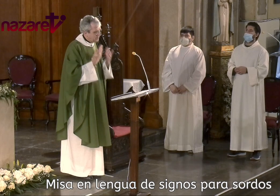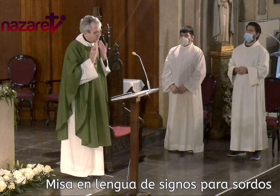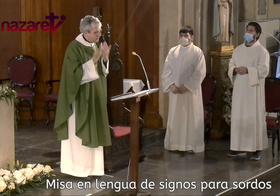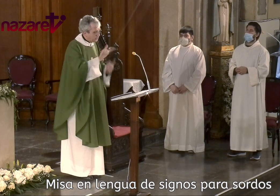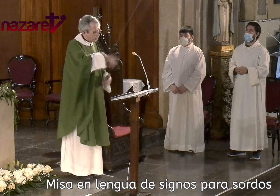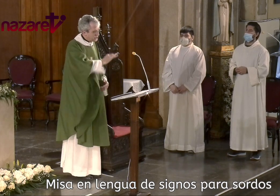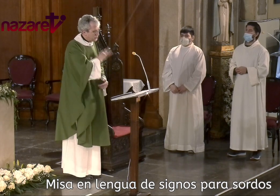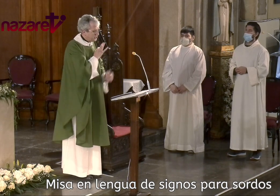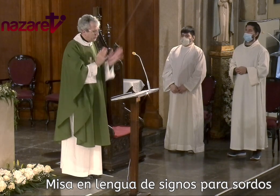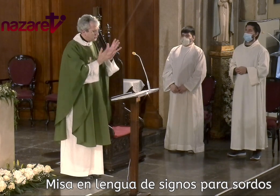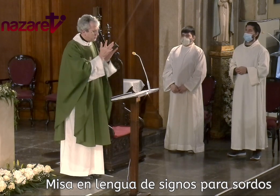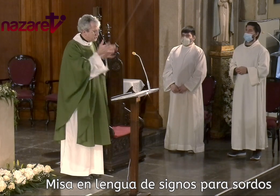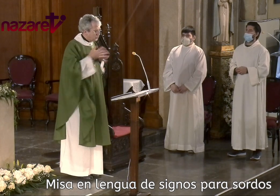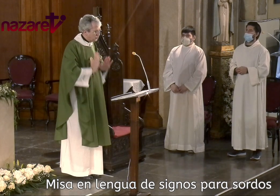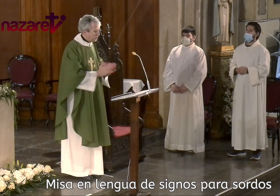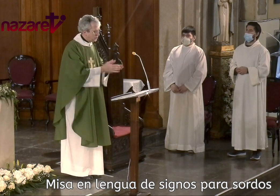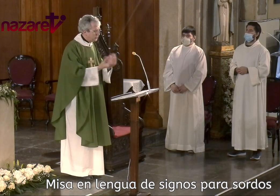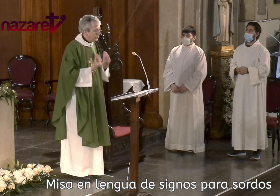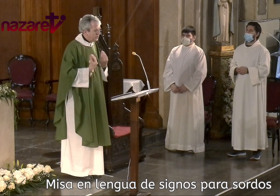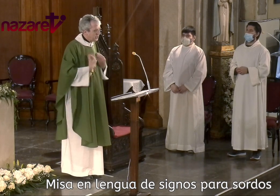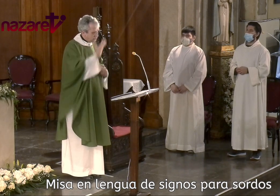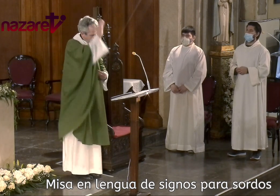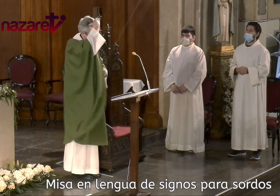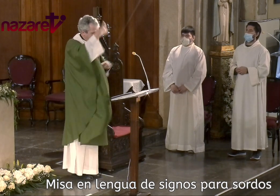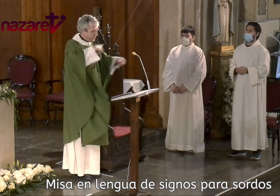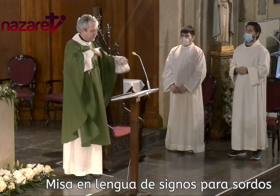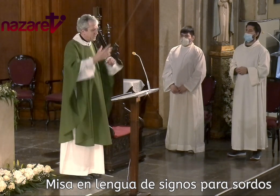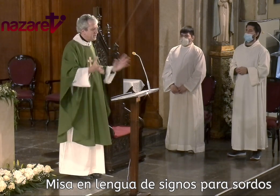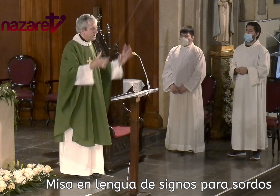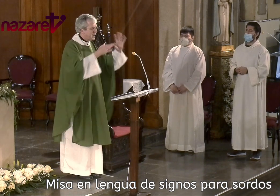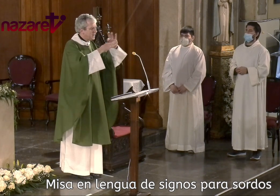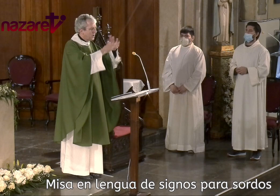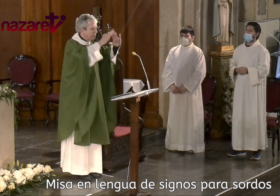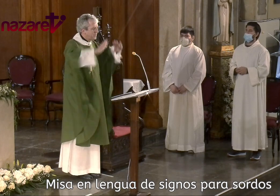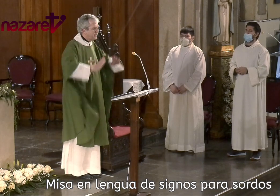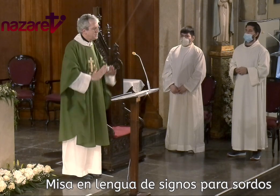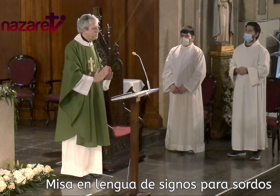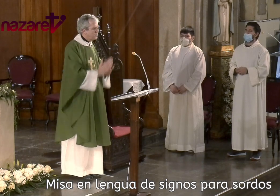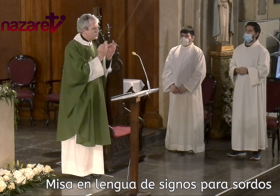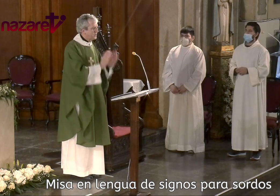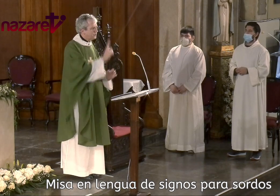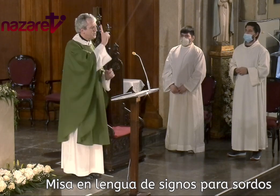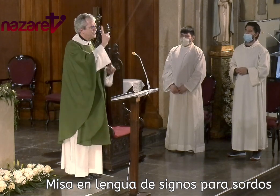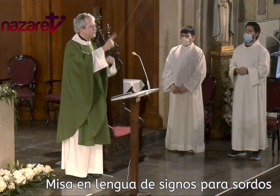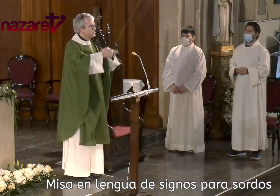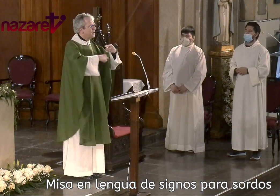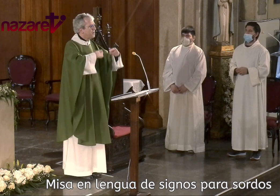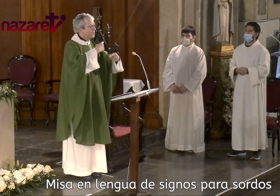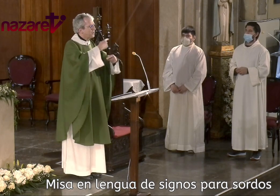por nuestro señor jesucristo tu hijo que contigo vive y reina en la unidad del espíritu santo y es dios por los